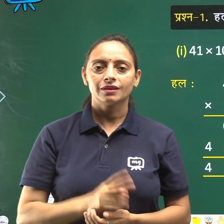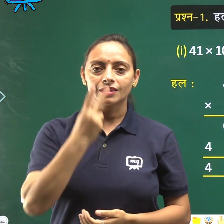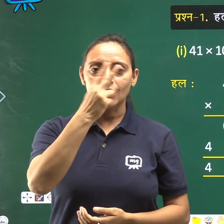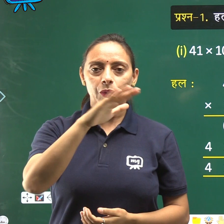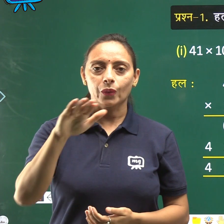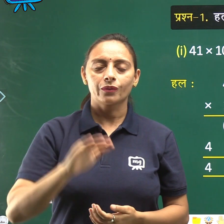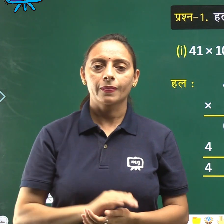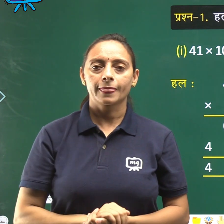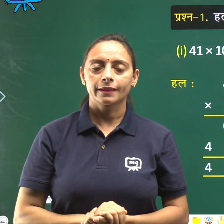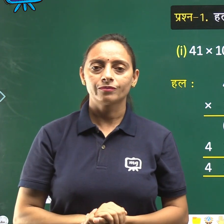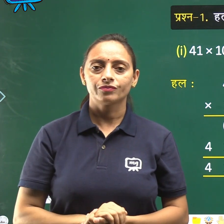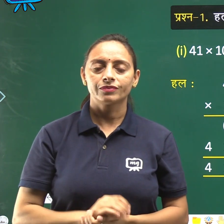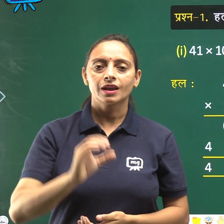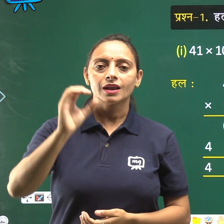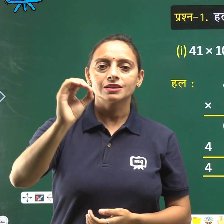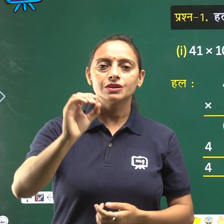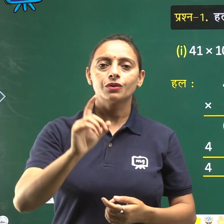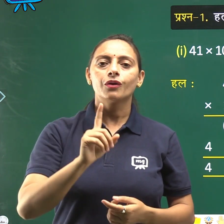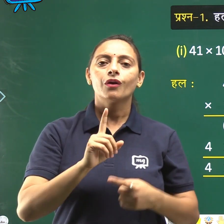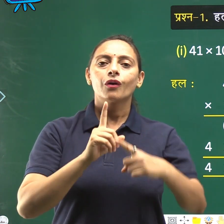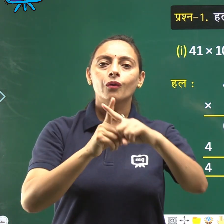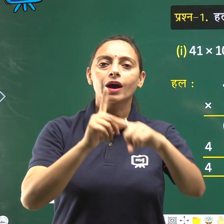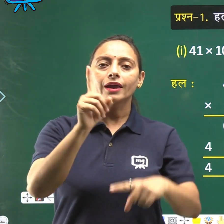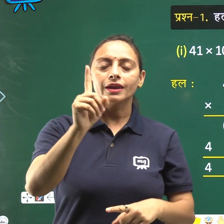देखो, 0 को 1 से करा,